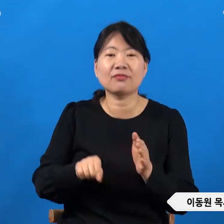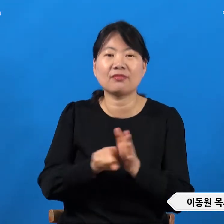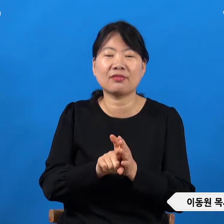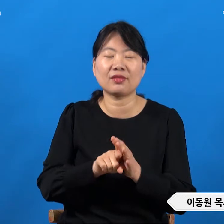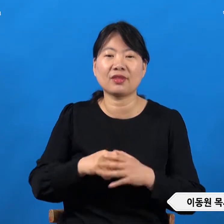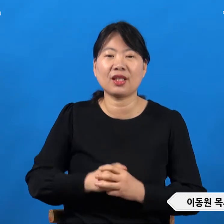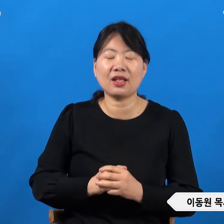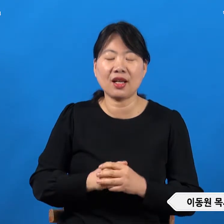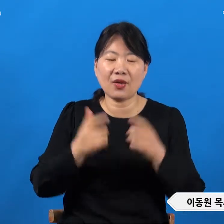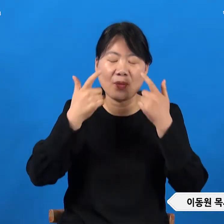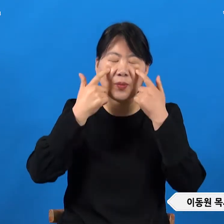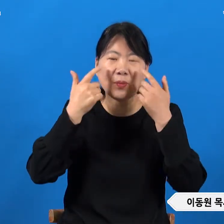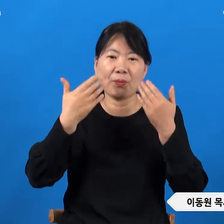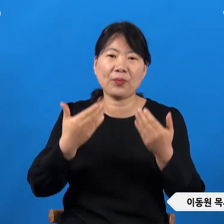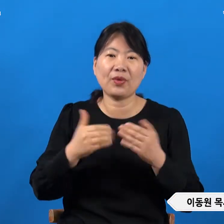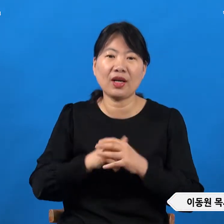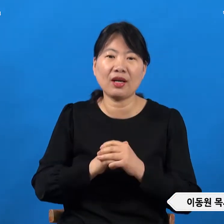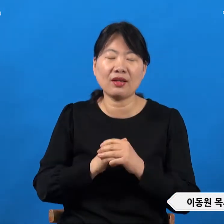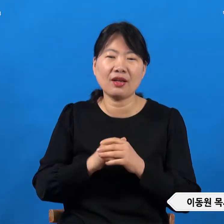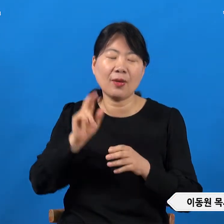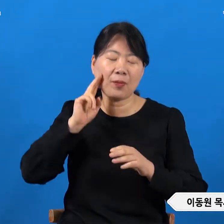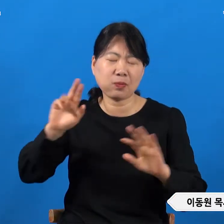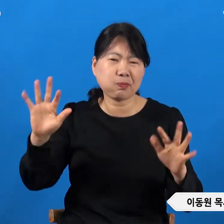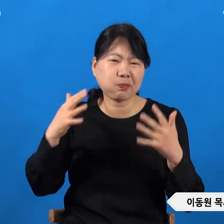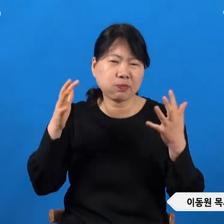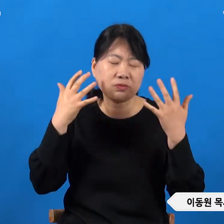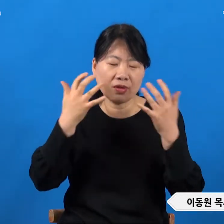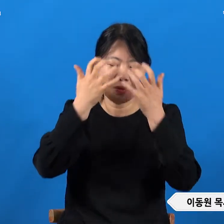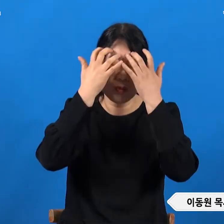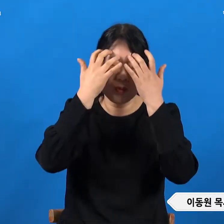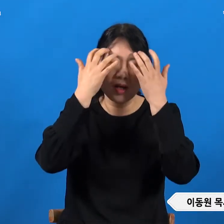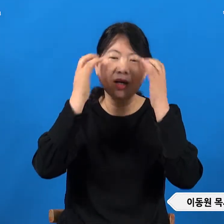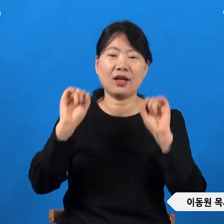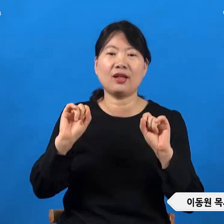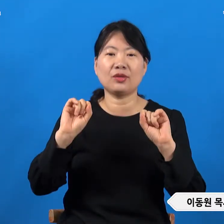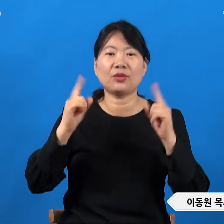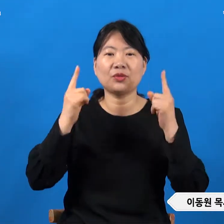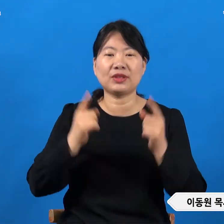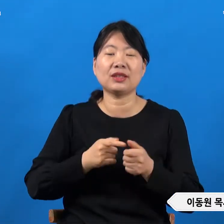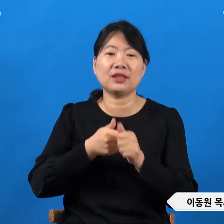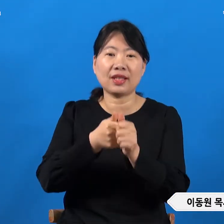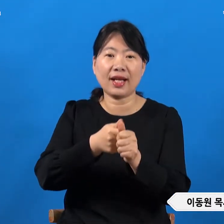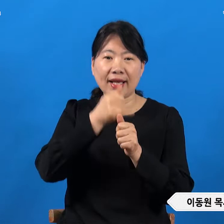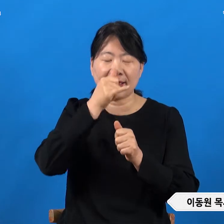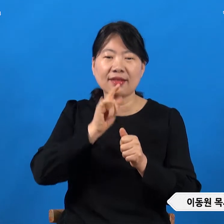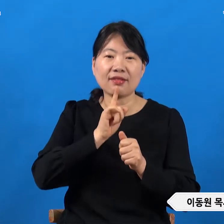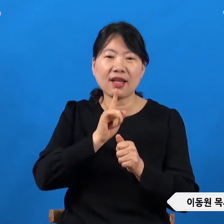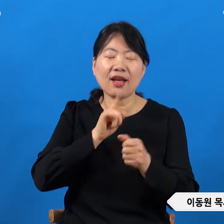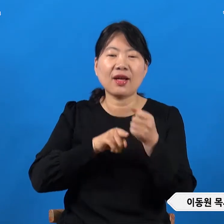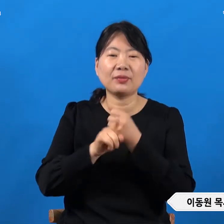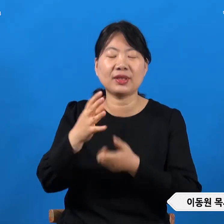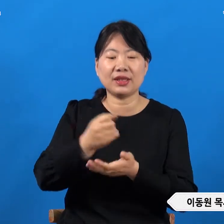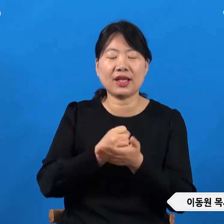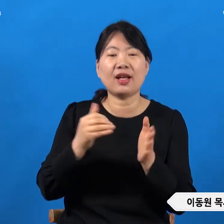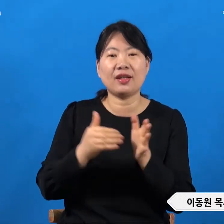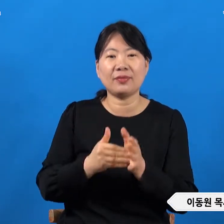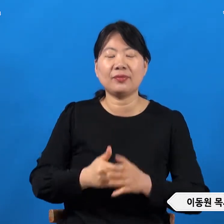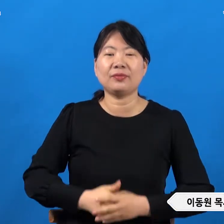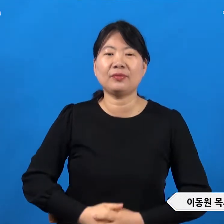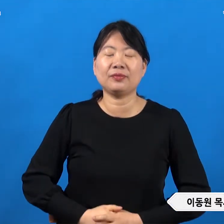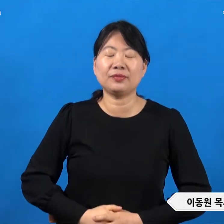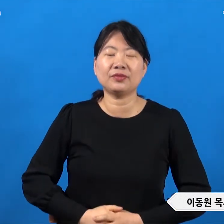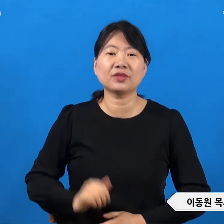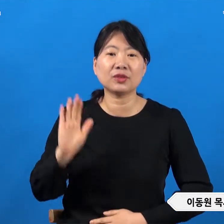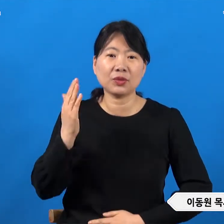거기에는 반드시 풍파나 고난이 따르기 마련이다. 그런 의미가 들어있다고 할 수가